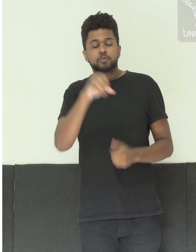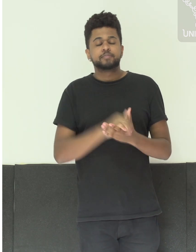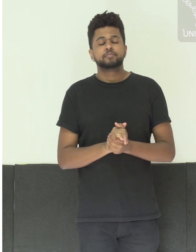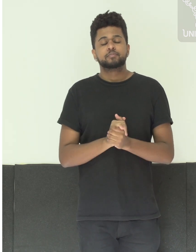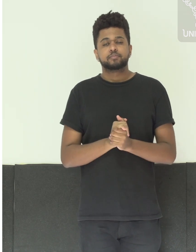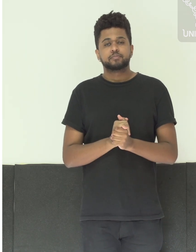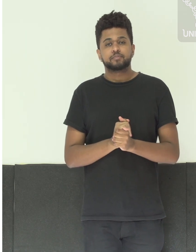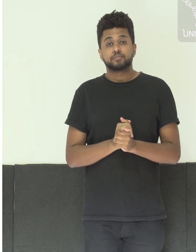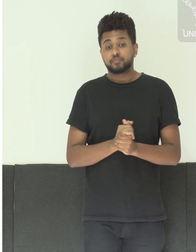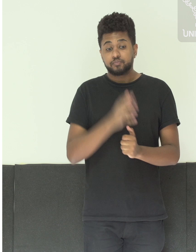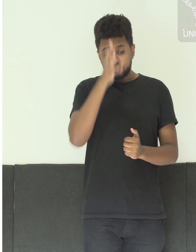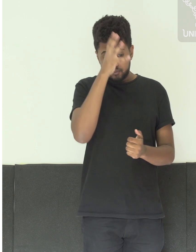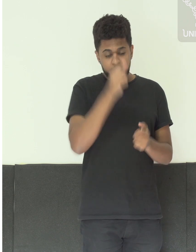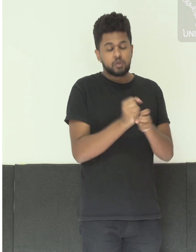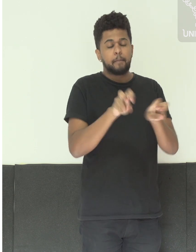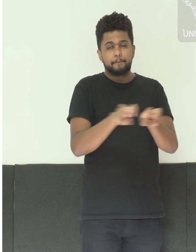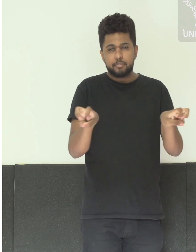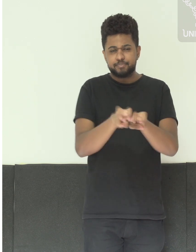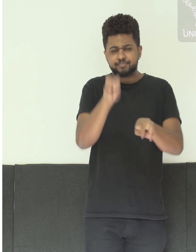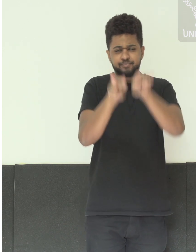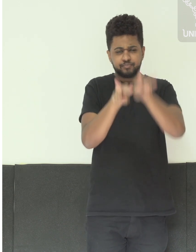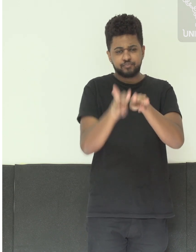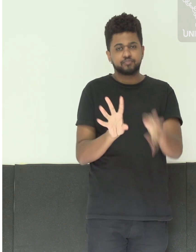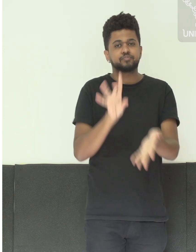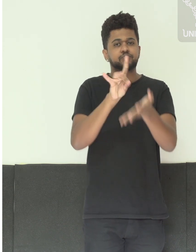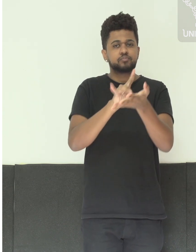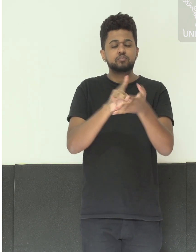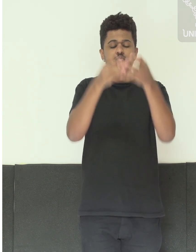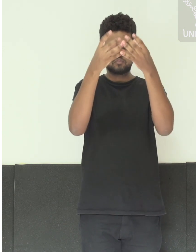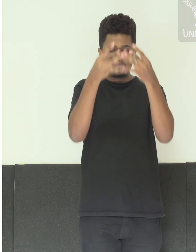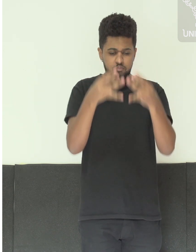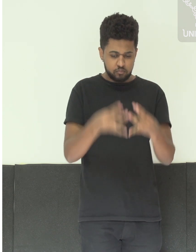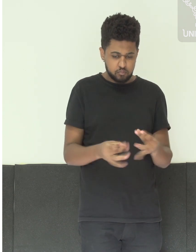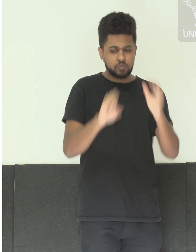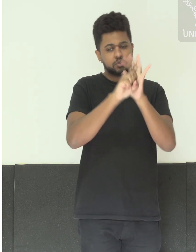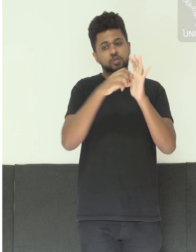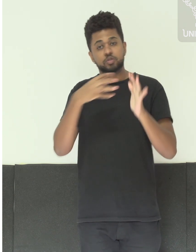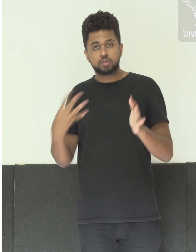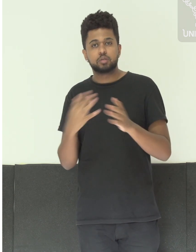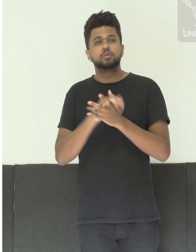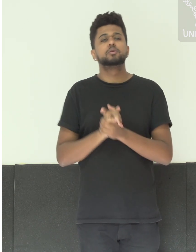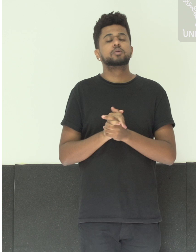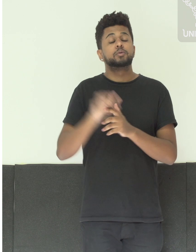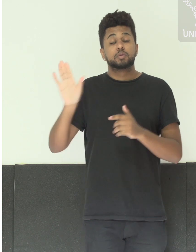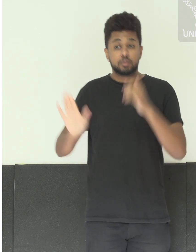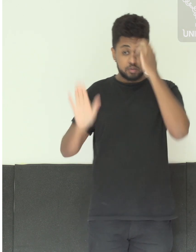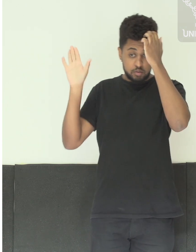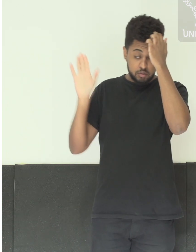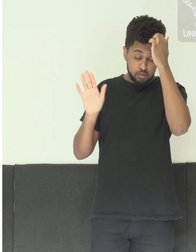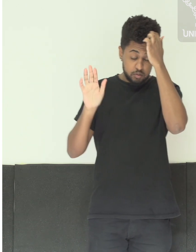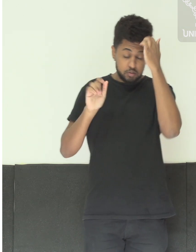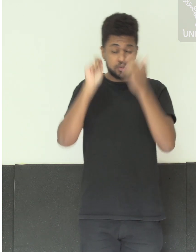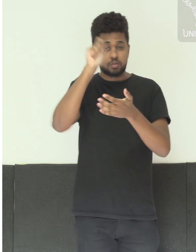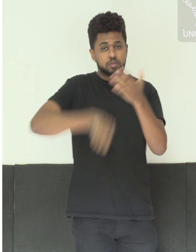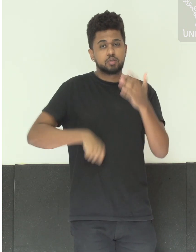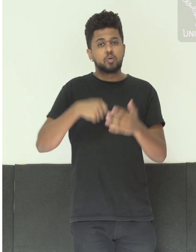7.3.6.9 A critério das bancas de verificação e validação descritas no presente edital, os candidatos inscritos